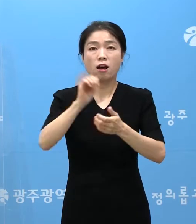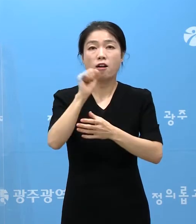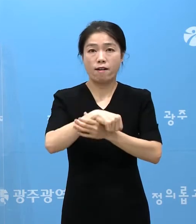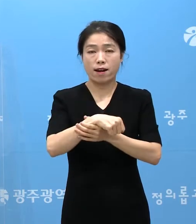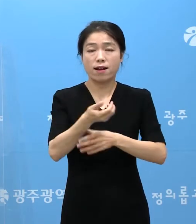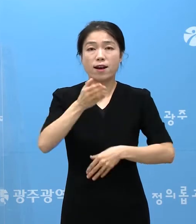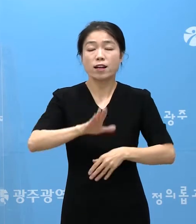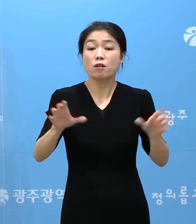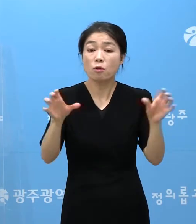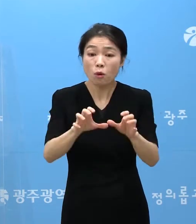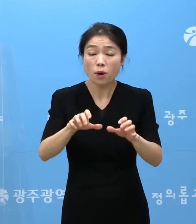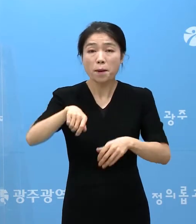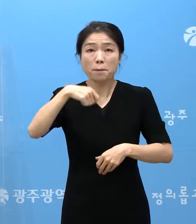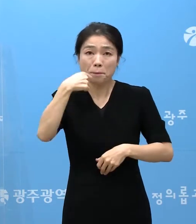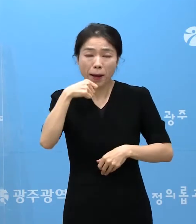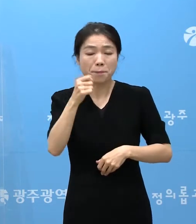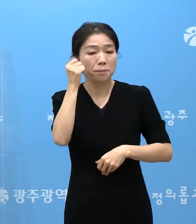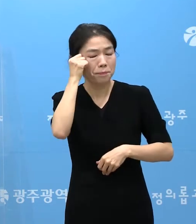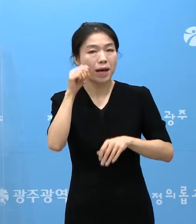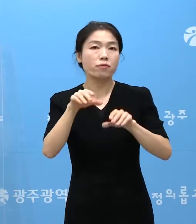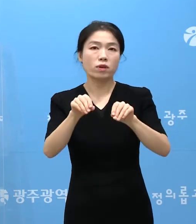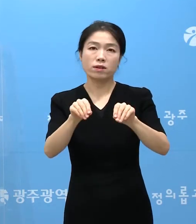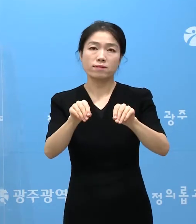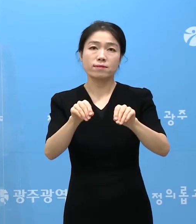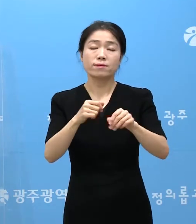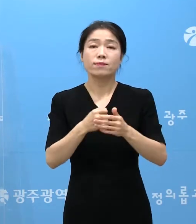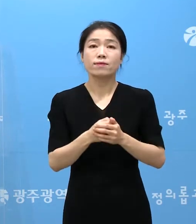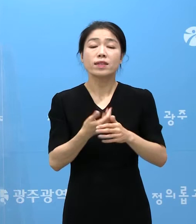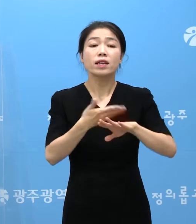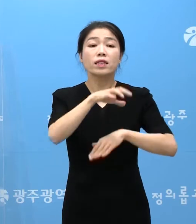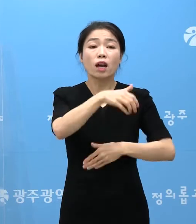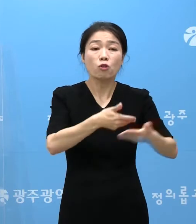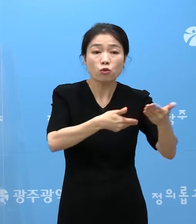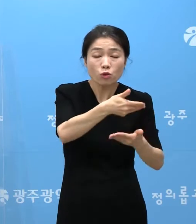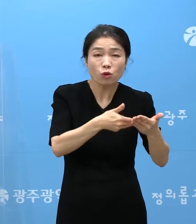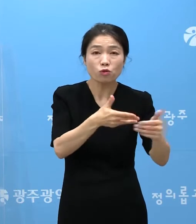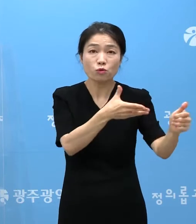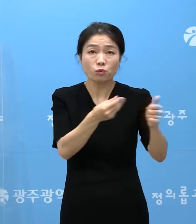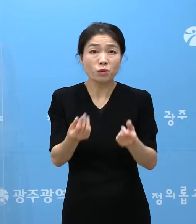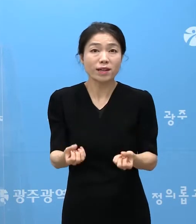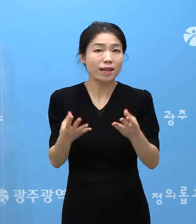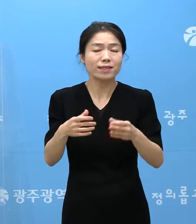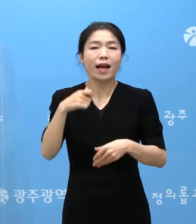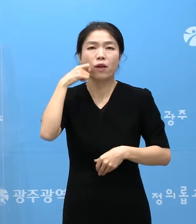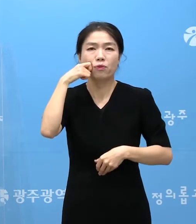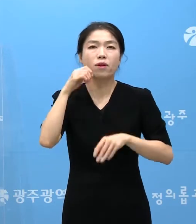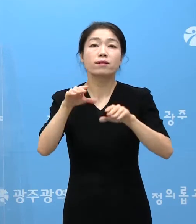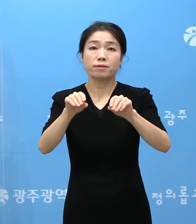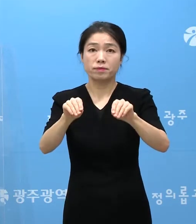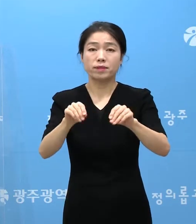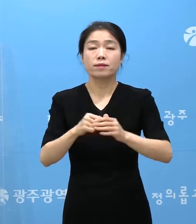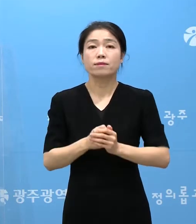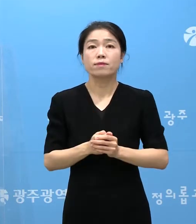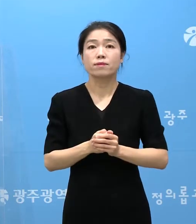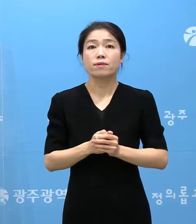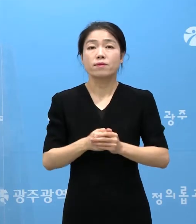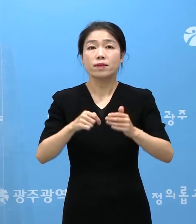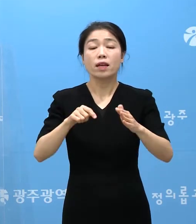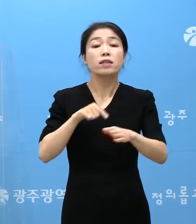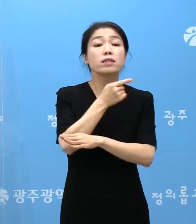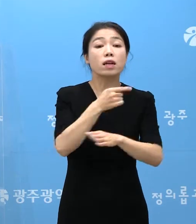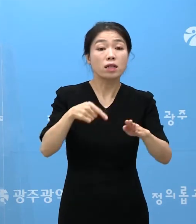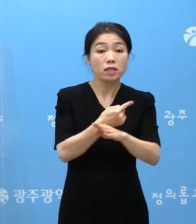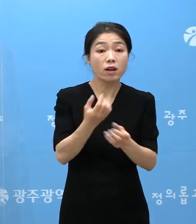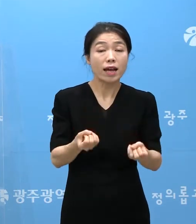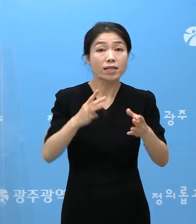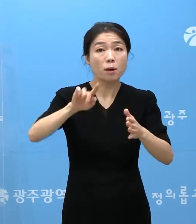허용되지만 모임과 식사, 숙박이 금지되고 타지역 교류 및 초청 행사도 금지됩니다. 실외 행사는